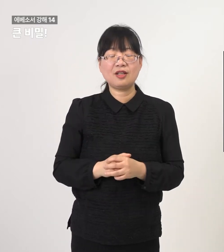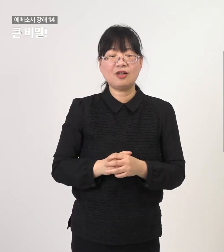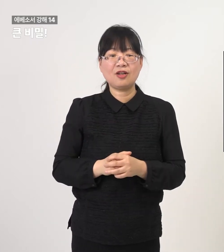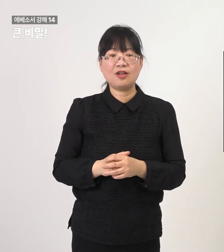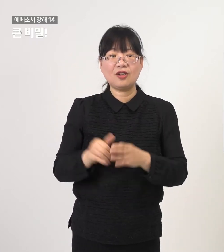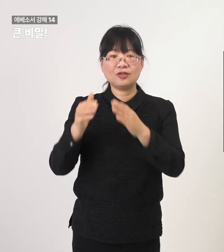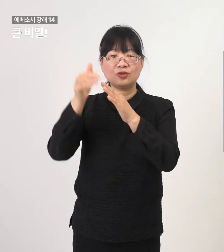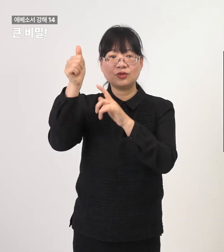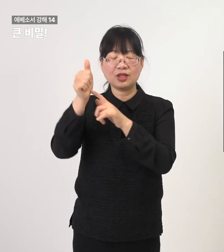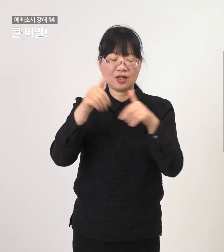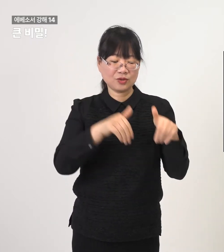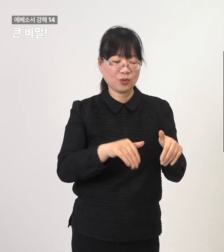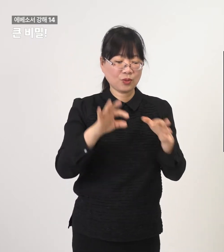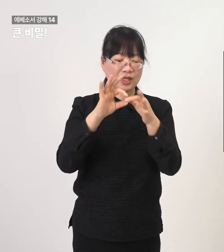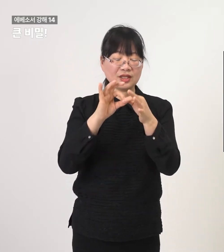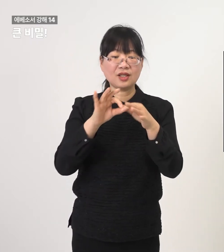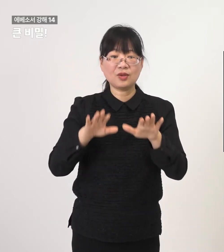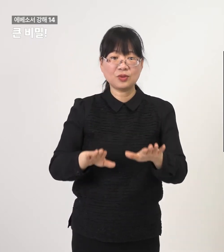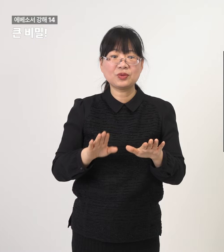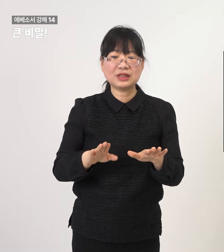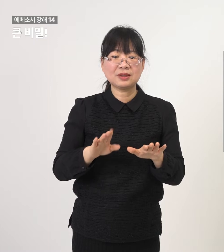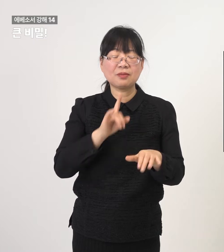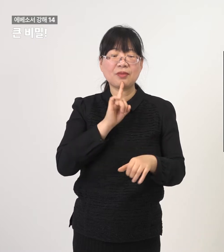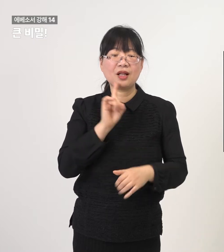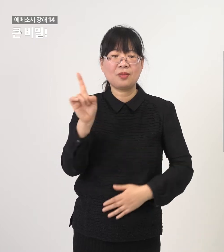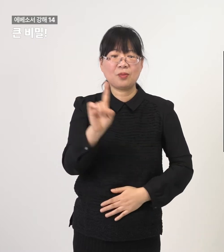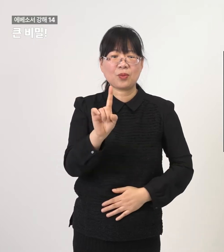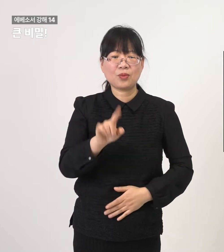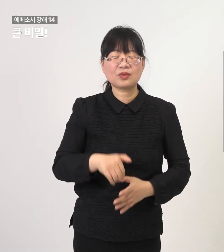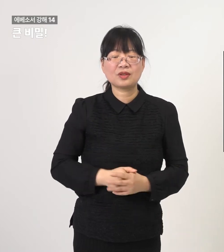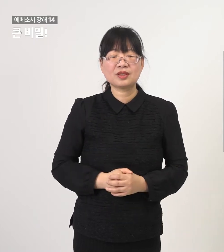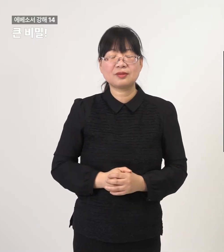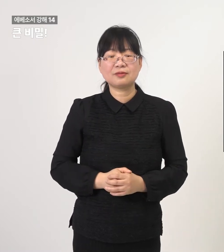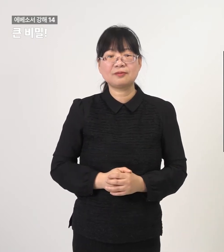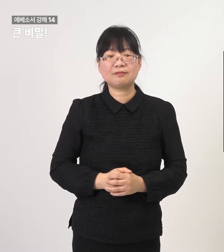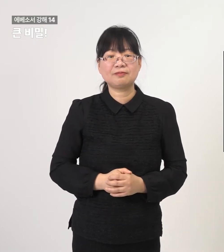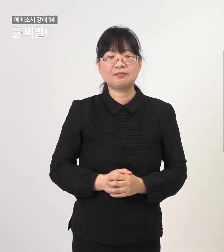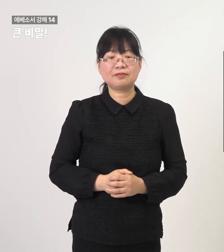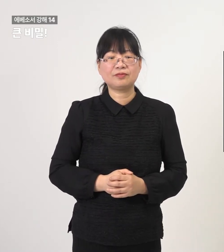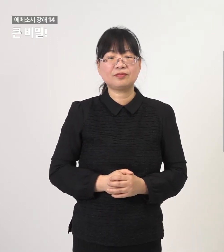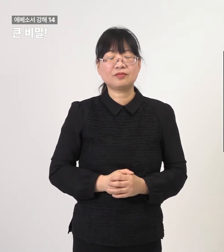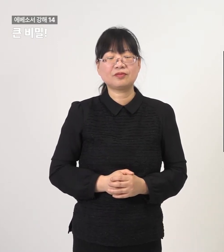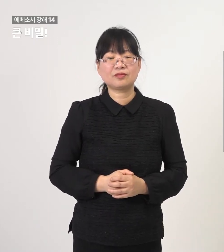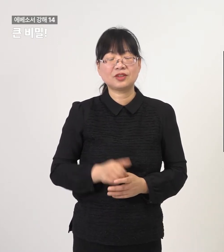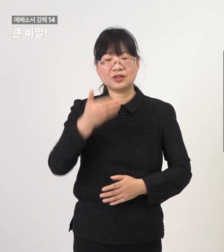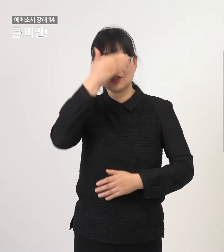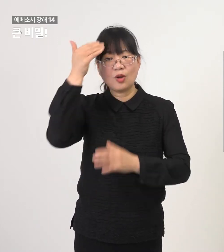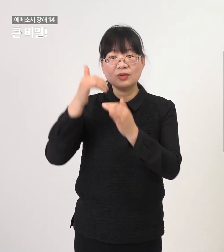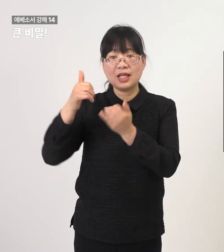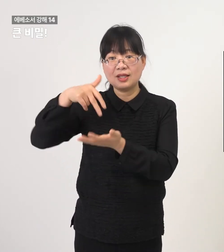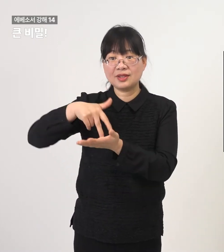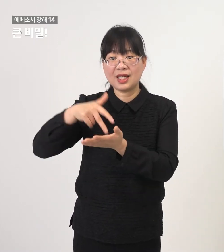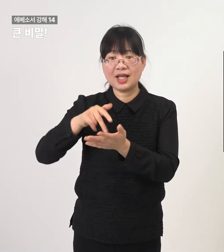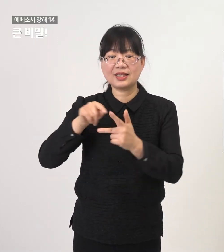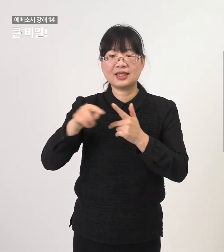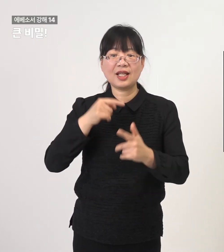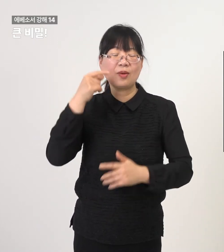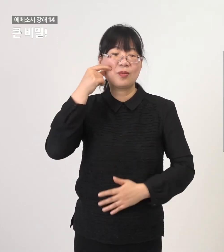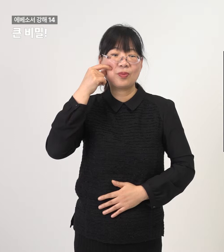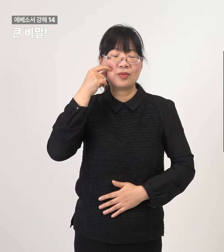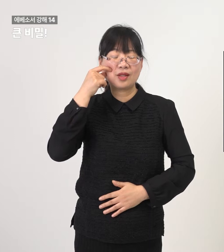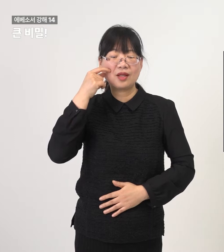주인과 종의 관계는 요즘 개념상으로는 이해하기가 젊은이들 입장에서 어렵겠죠.